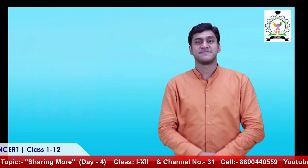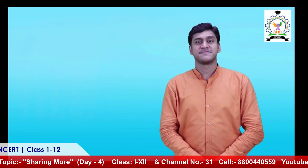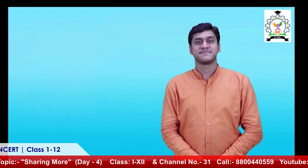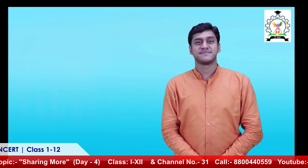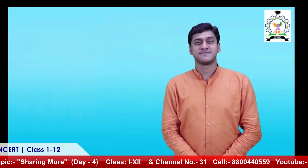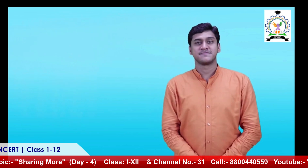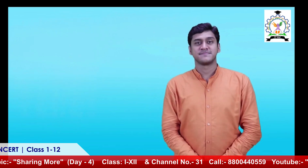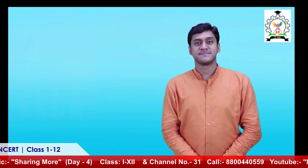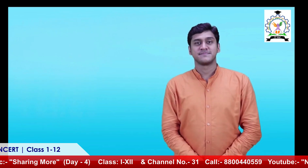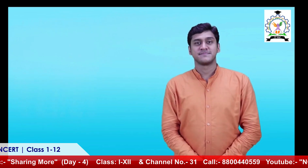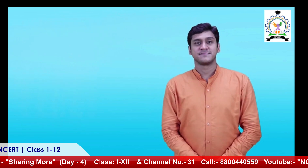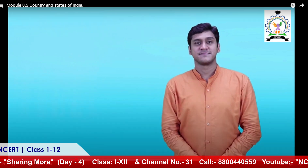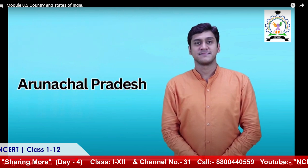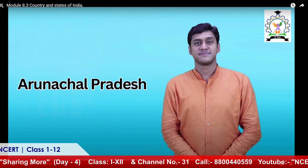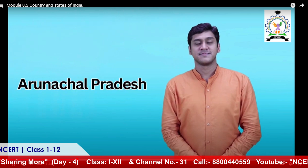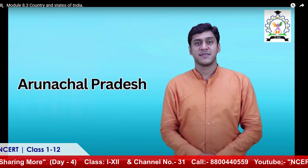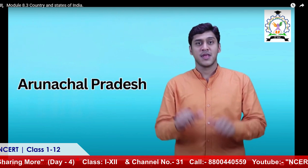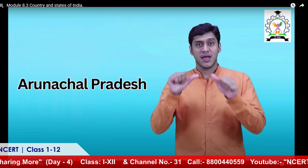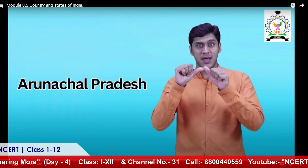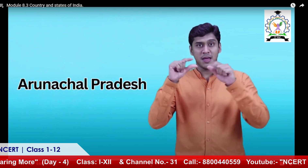आंध्र प्रदेश,